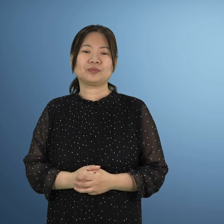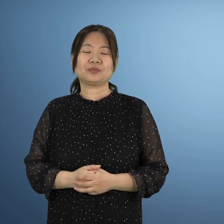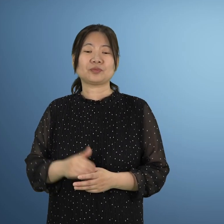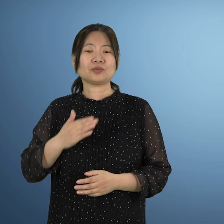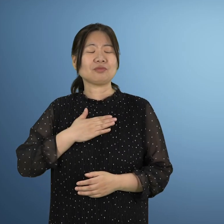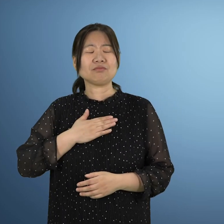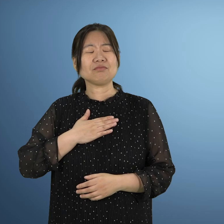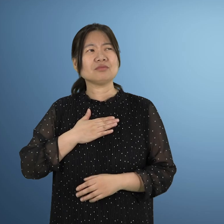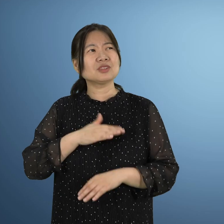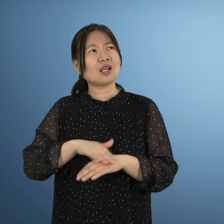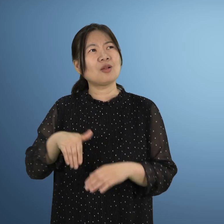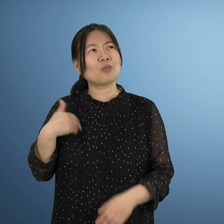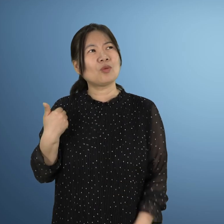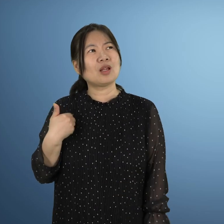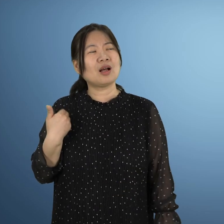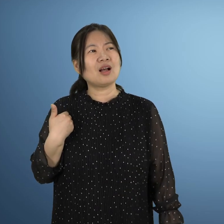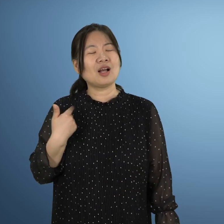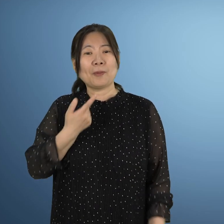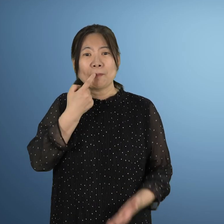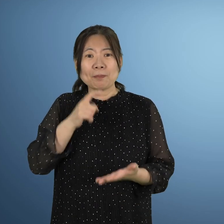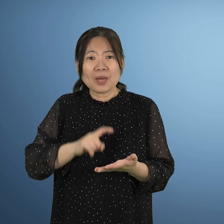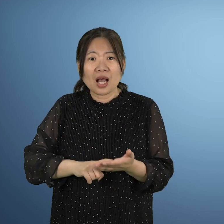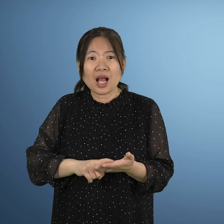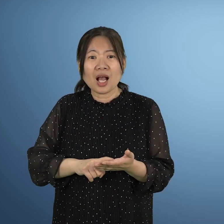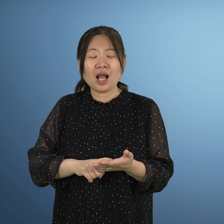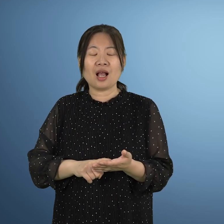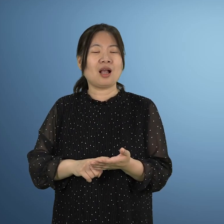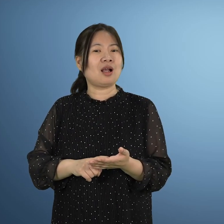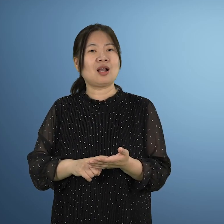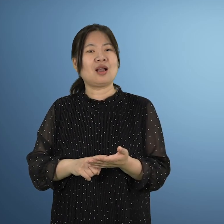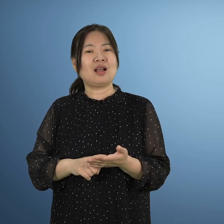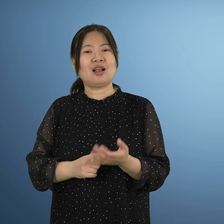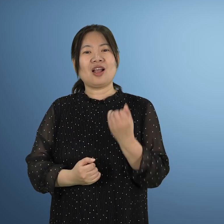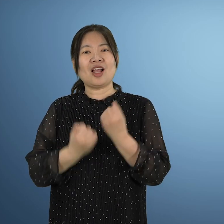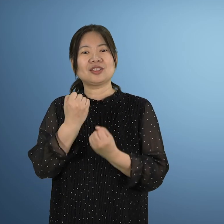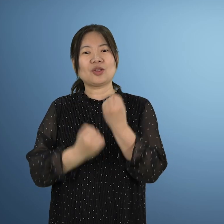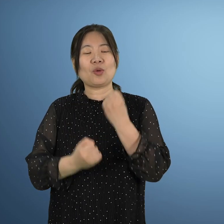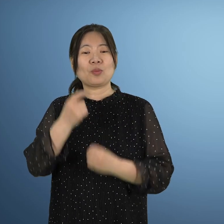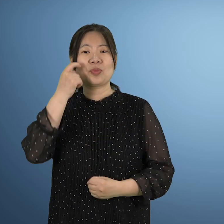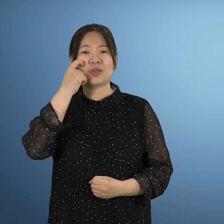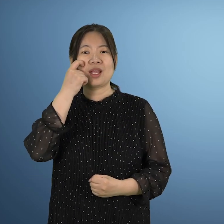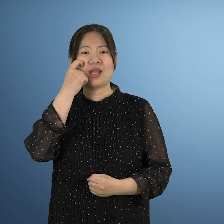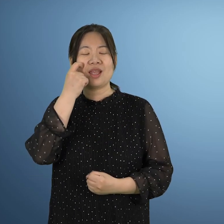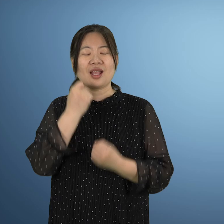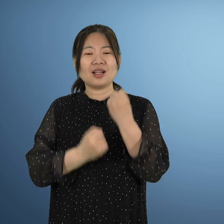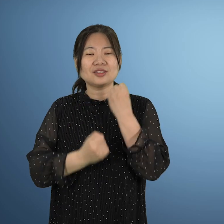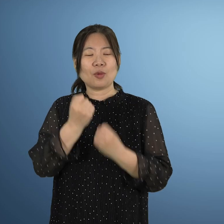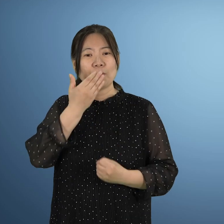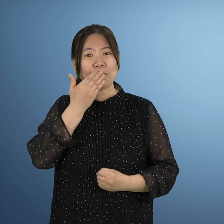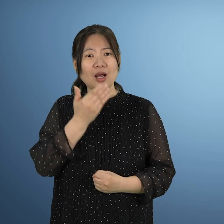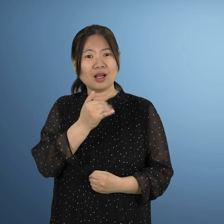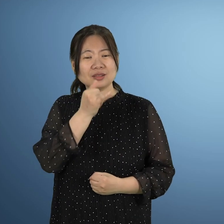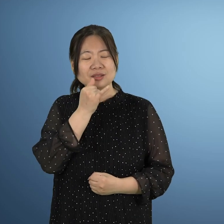우린 잘 몰라요. 지금 쉽게 재단할 수도 없고 해석할 수도 없어요. 해석 안들